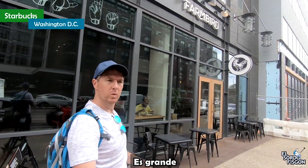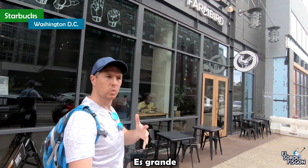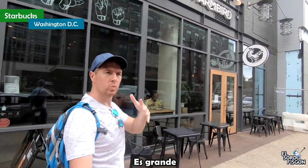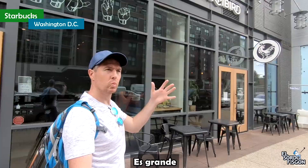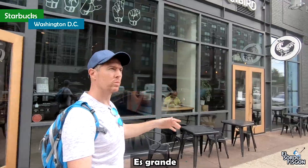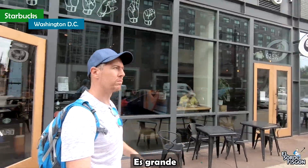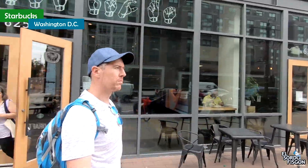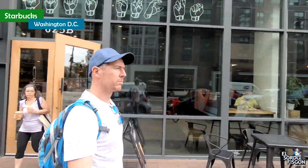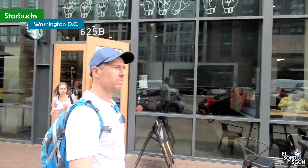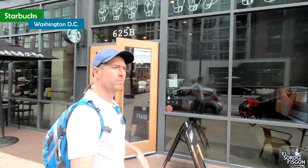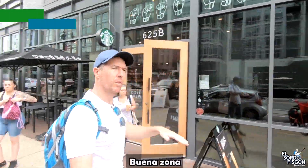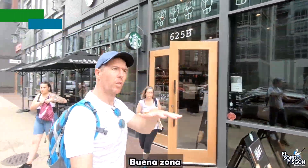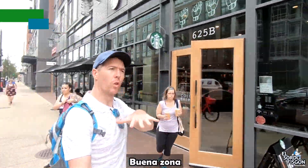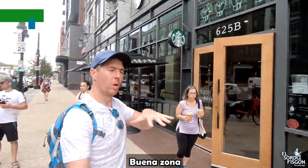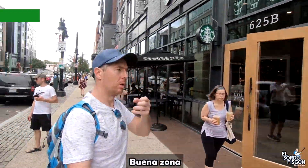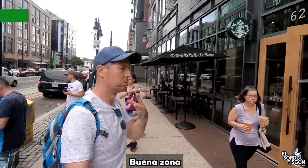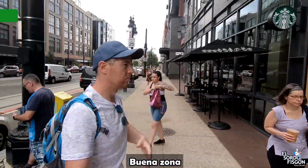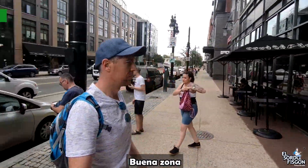Es grande. Buena zona.